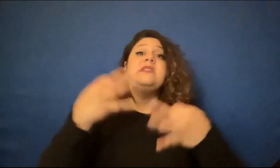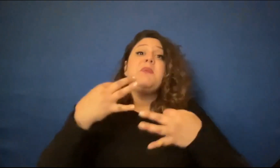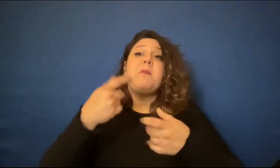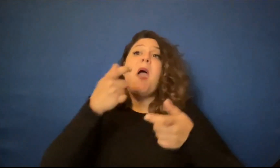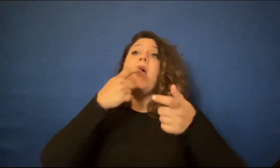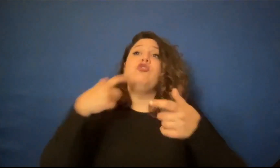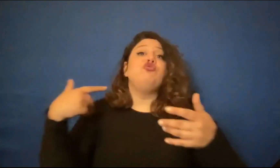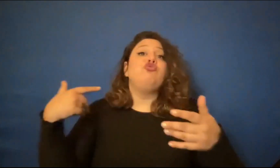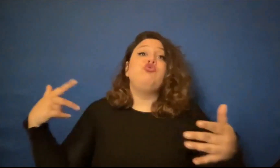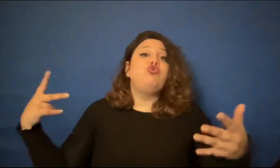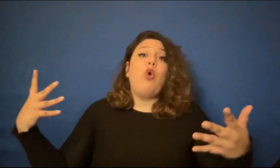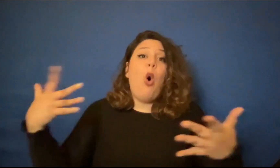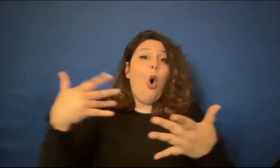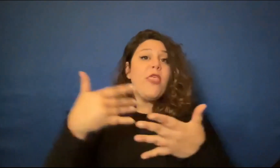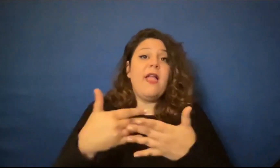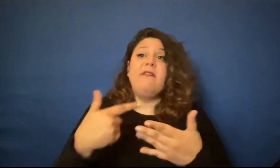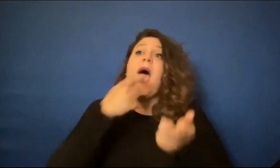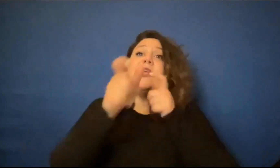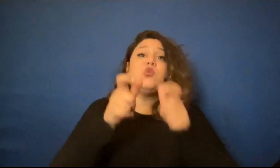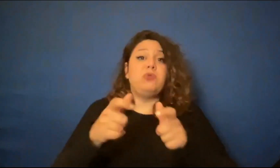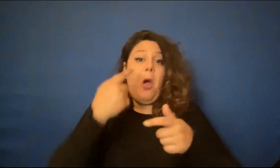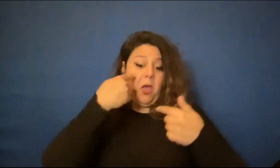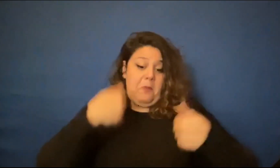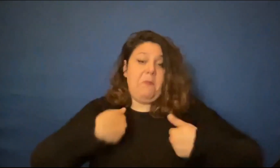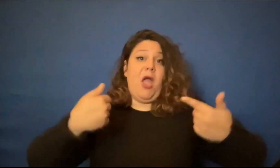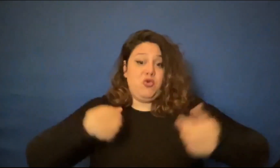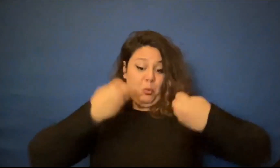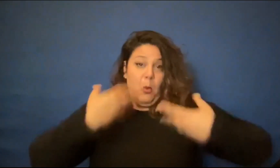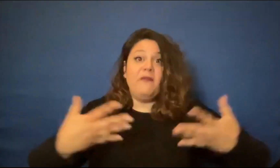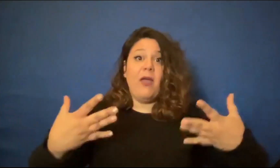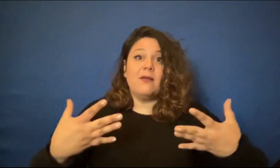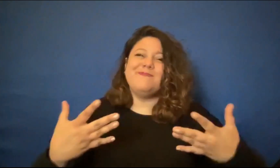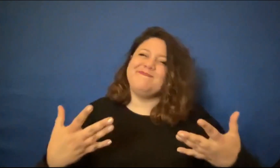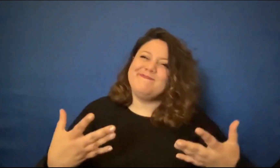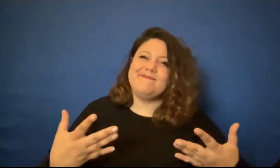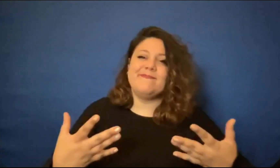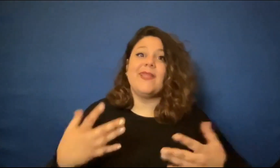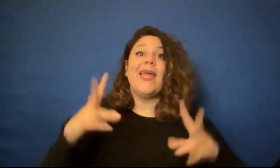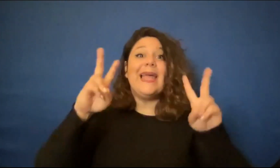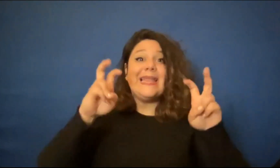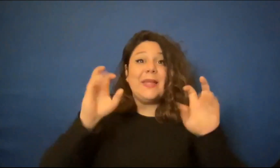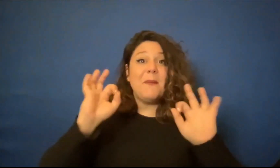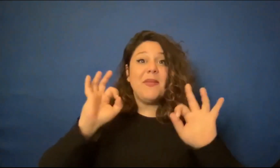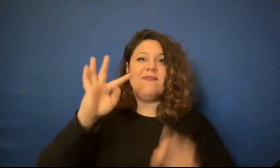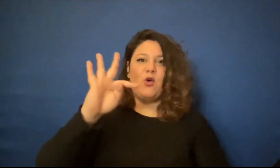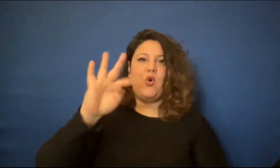cosas siguen haciendo daño. El tema de Teresa, pues ante todo lo